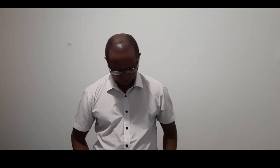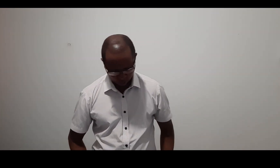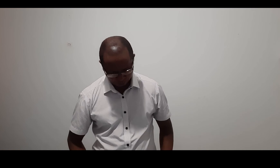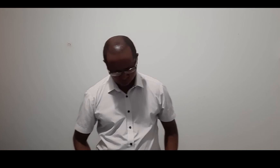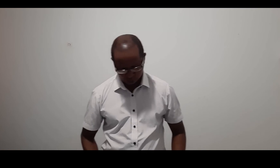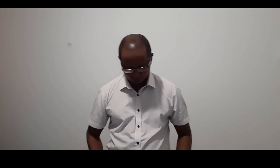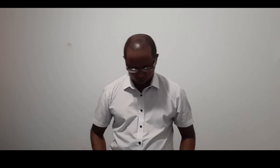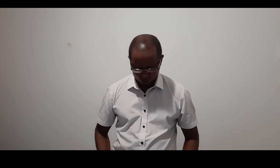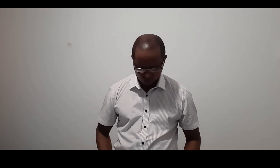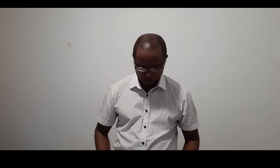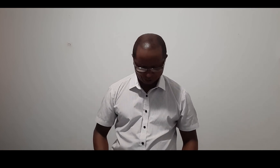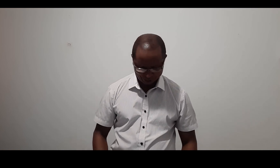Jaona apôstôly amy Jaona voalohany